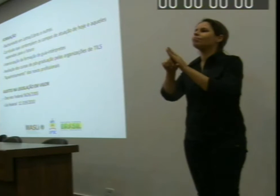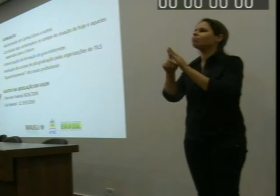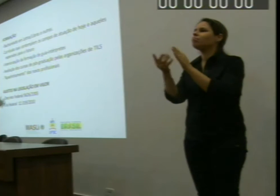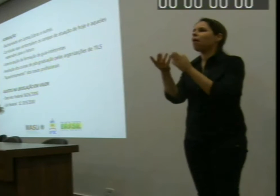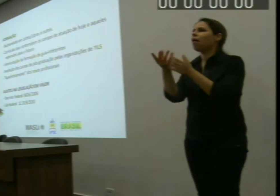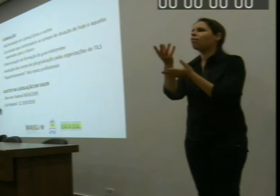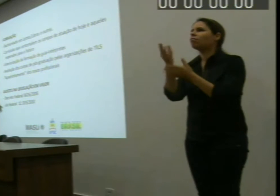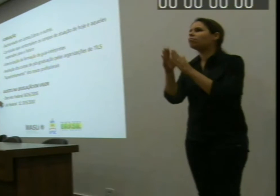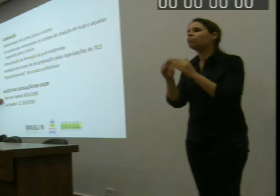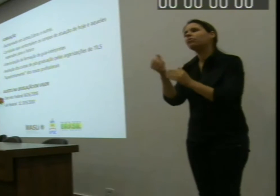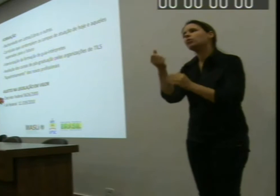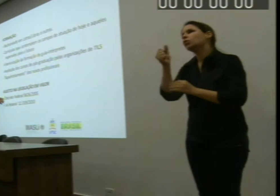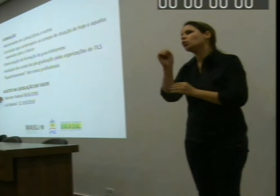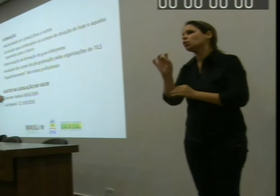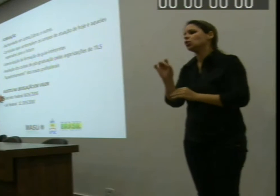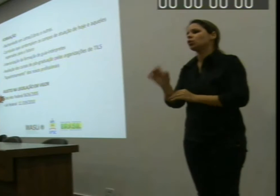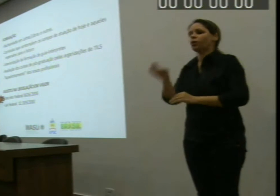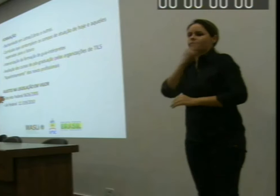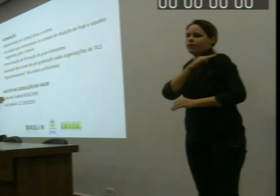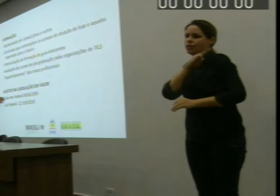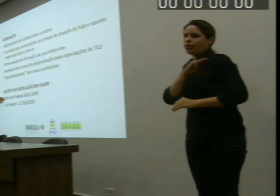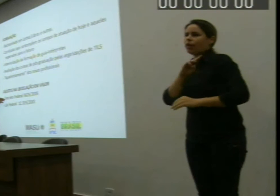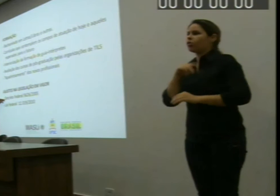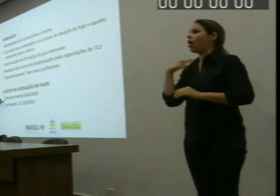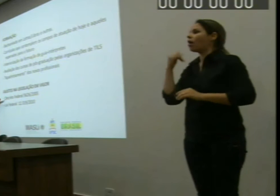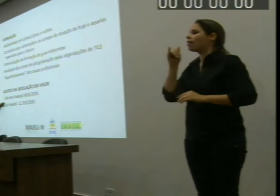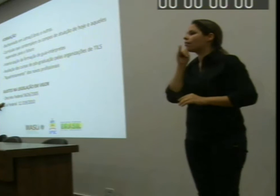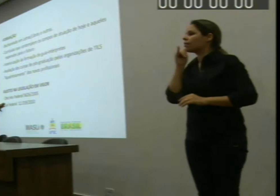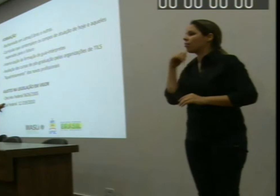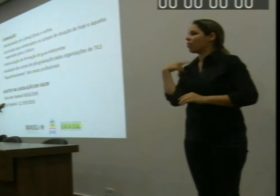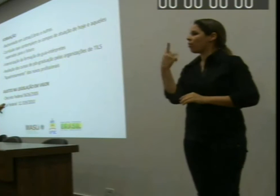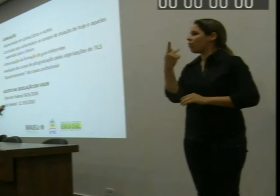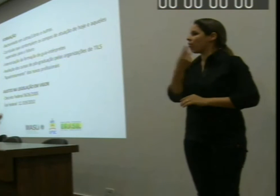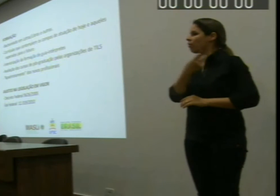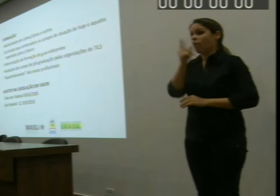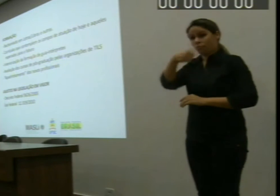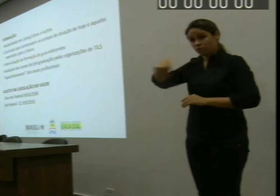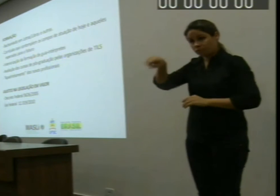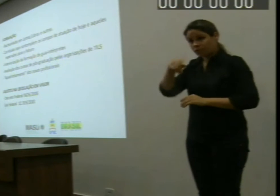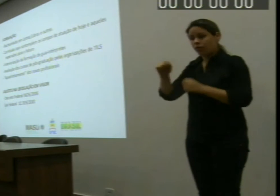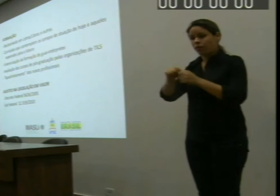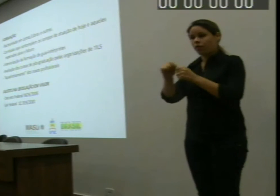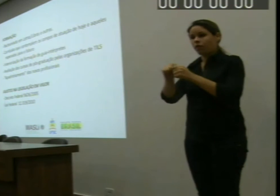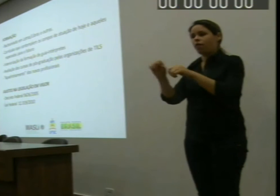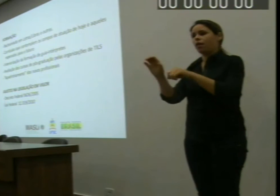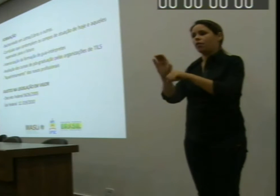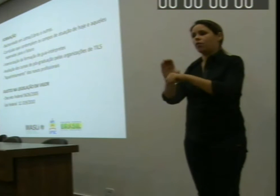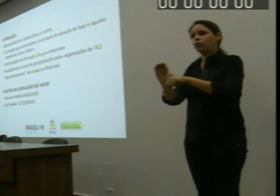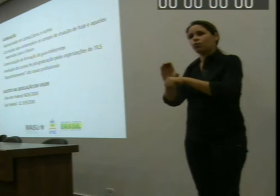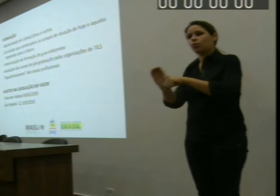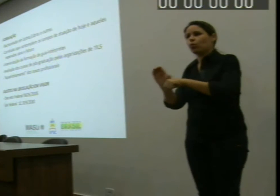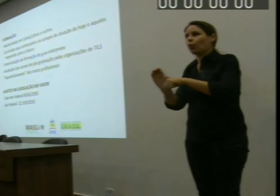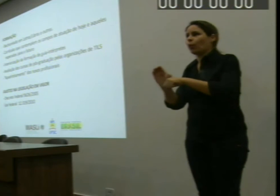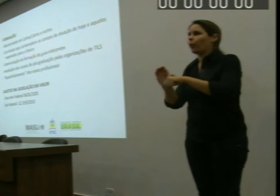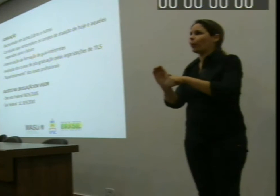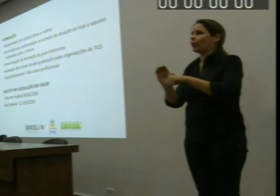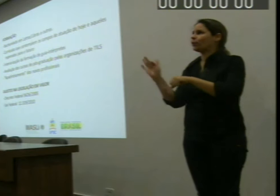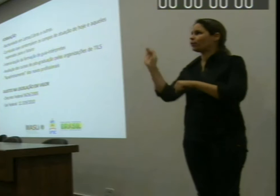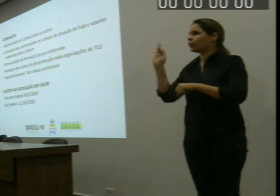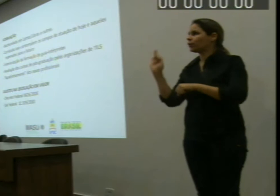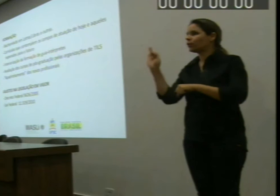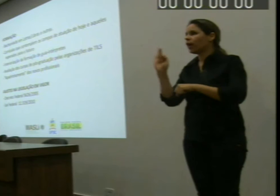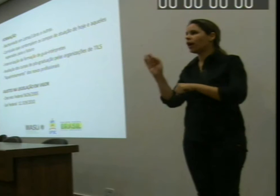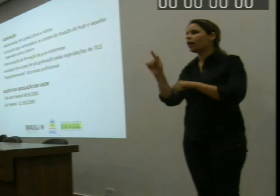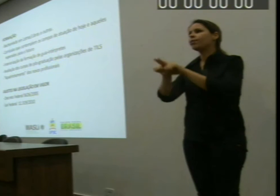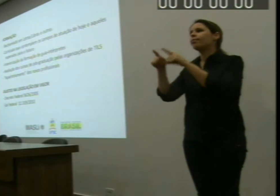especialização e tudo mais você faz um curso superior mas você entra numa carreira de nível médio aí você fala ah